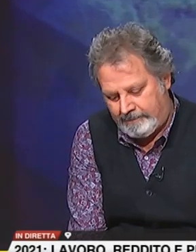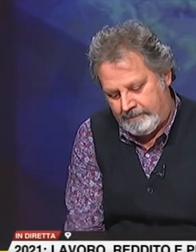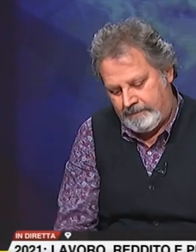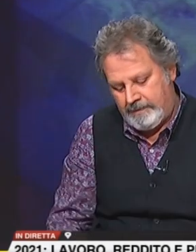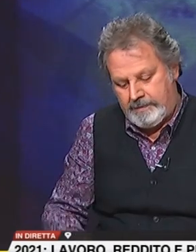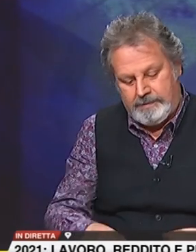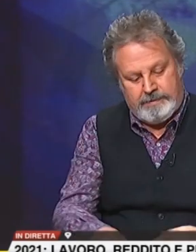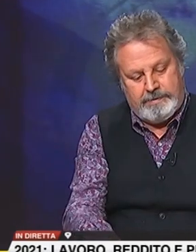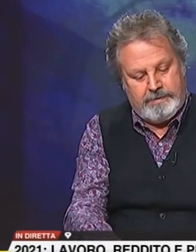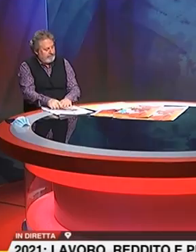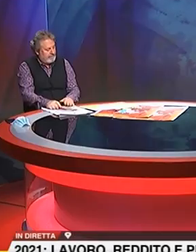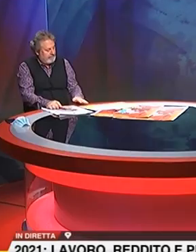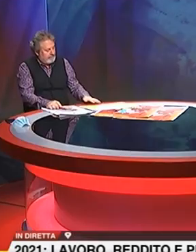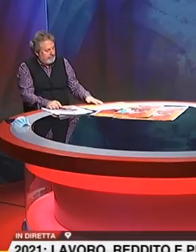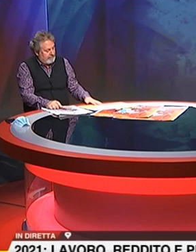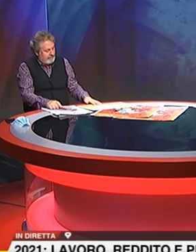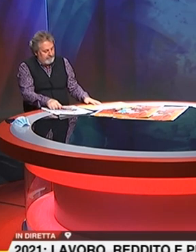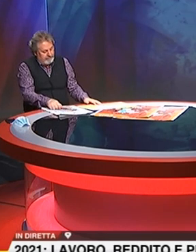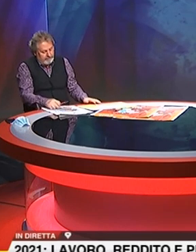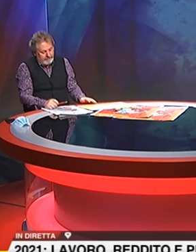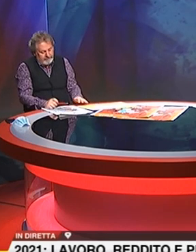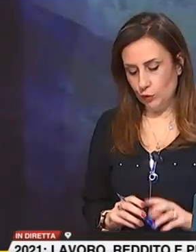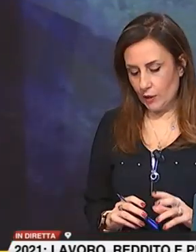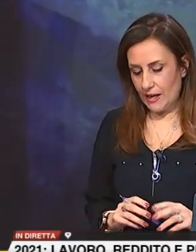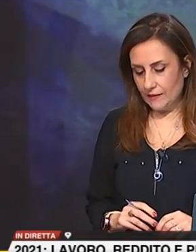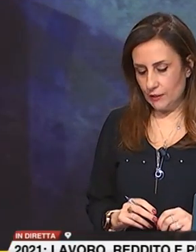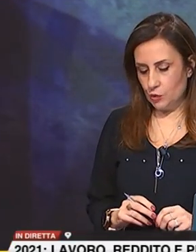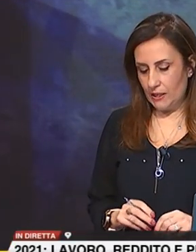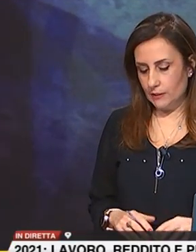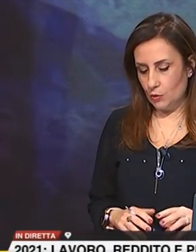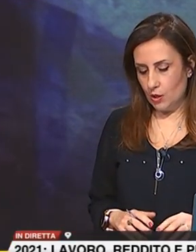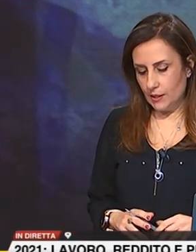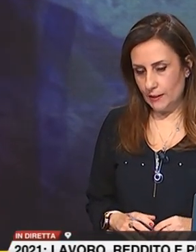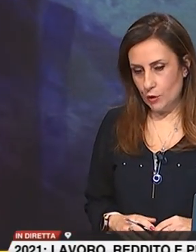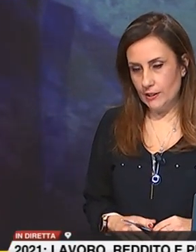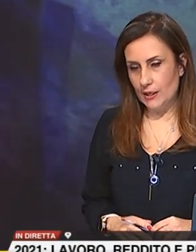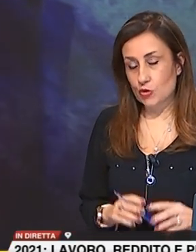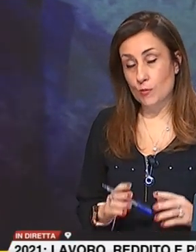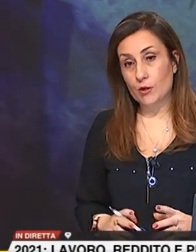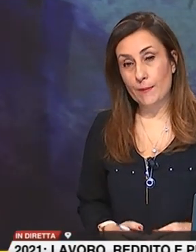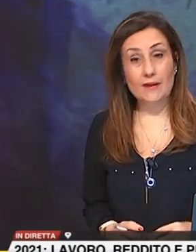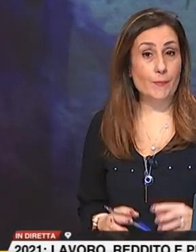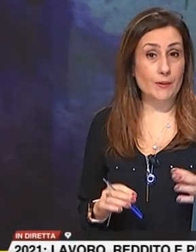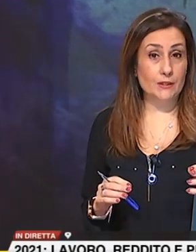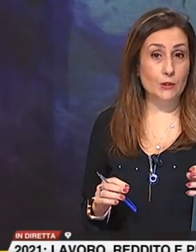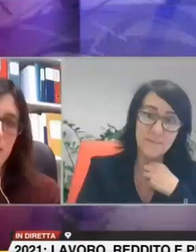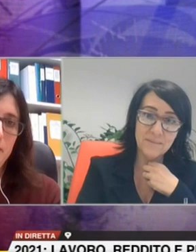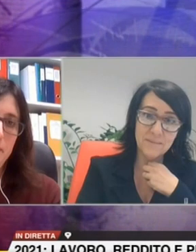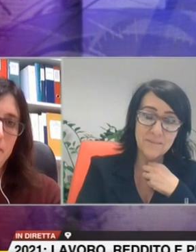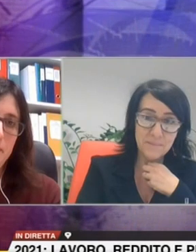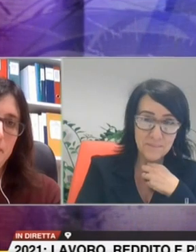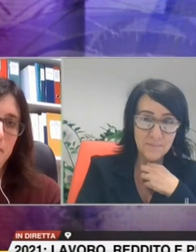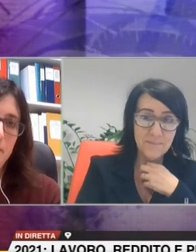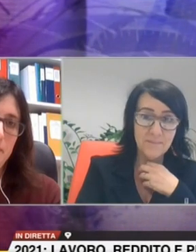bene. Grazie mille. Arrivederci. Io volevo tornare invece un attimo da Monica Giomo, che parlava prima di